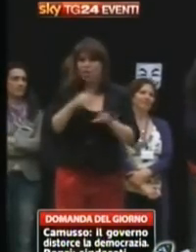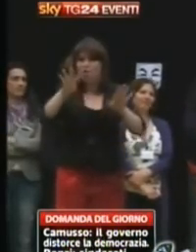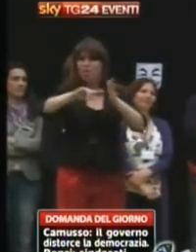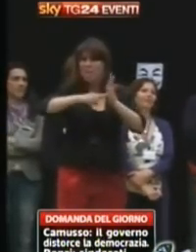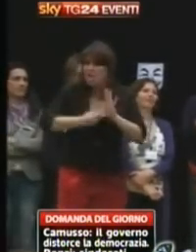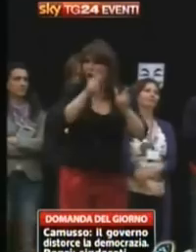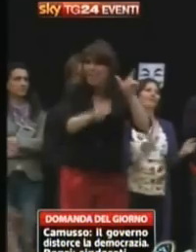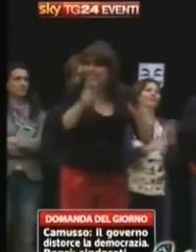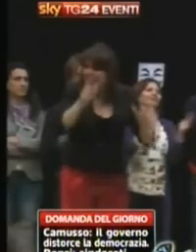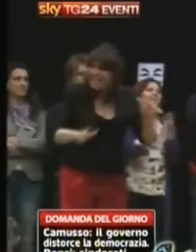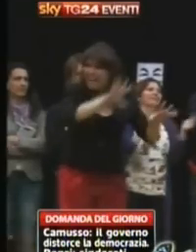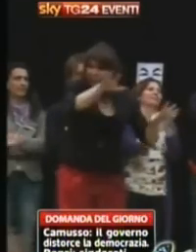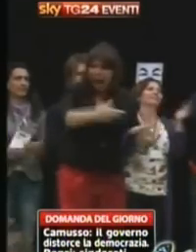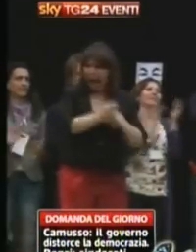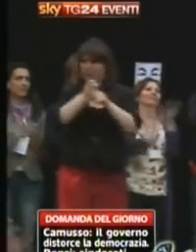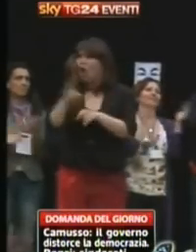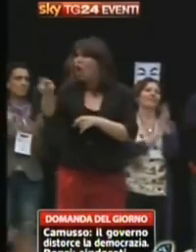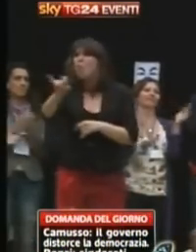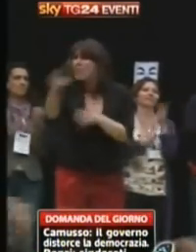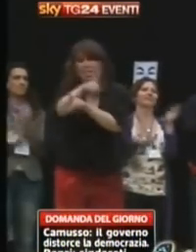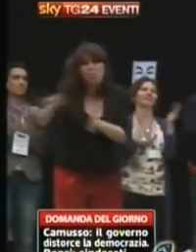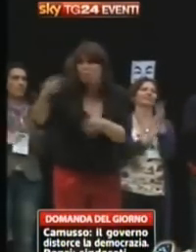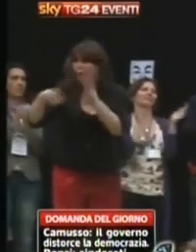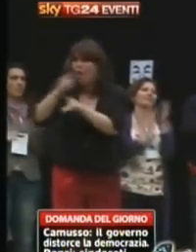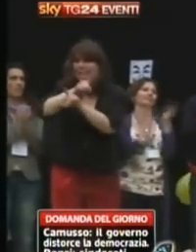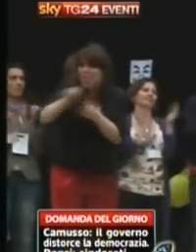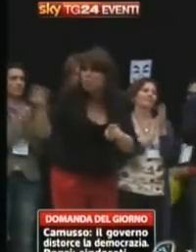9 milioni di italiani, lui non rappresentava nessuno.